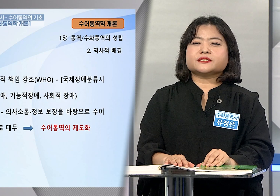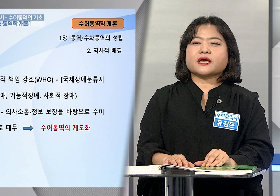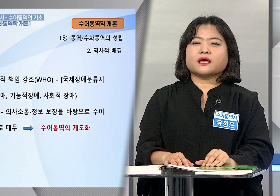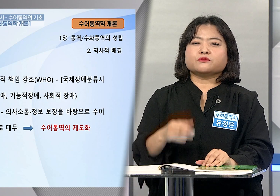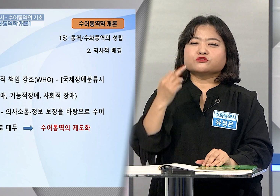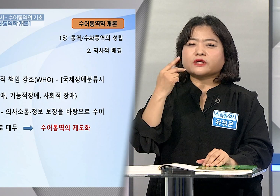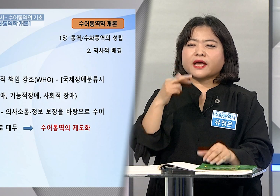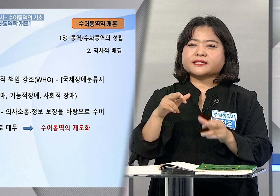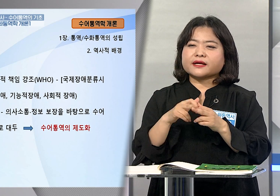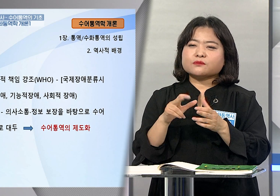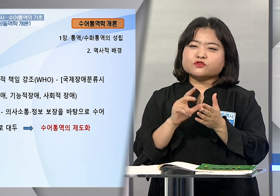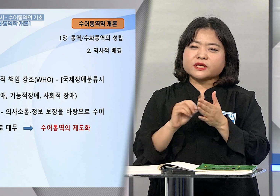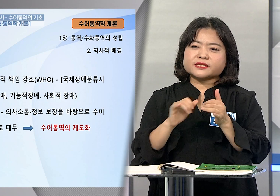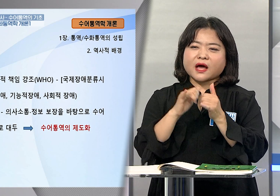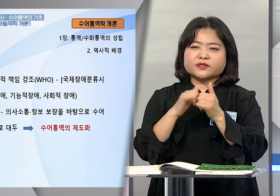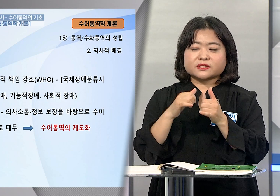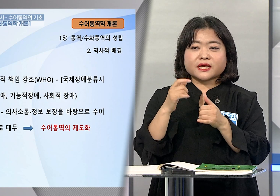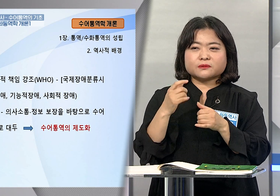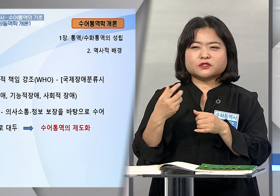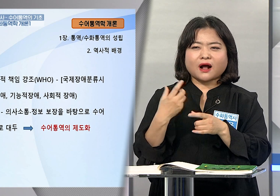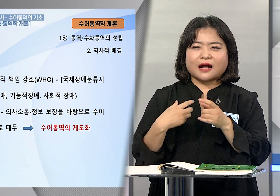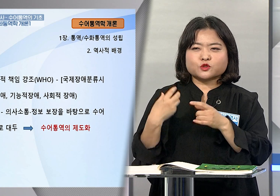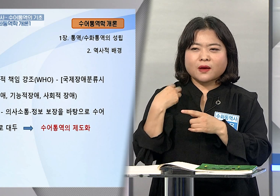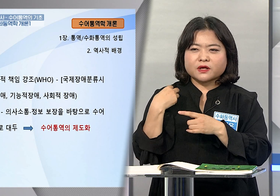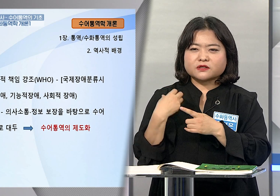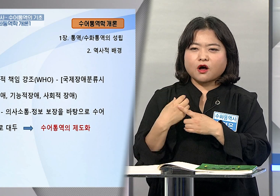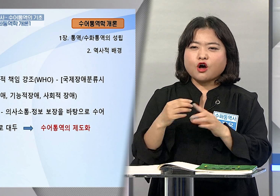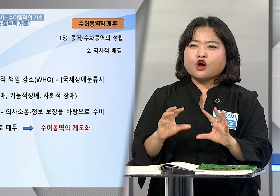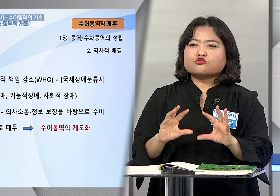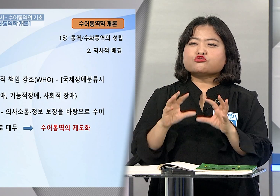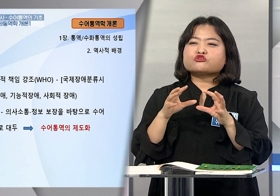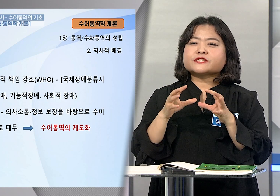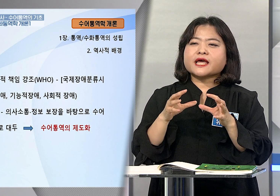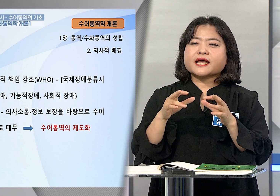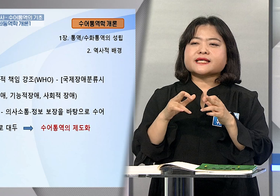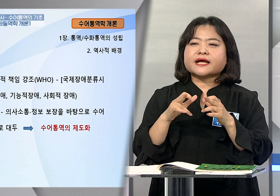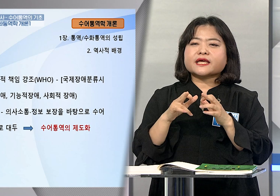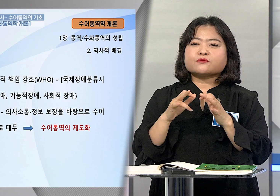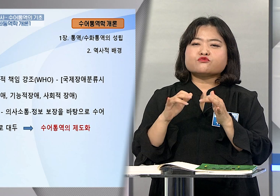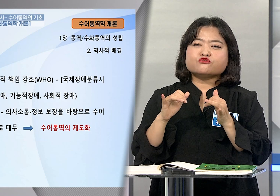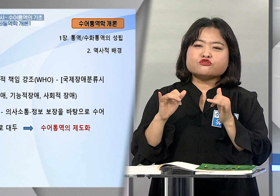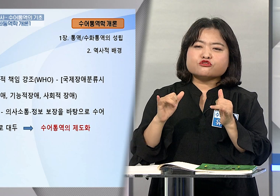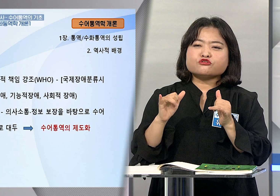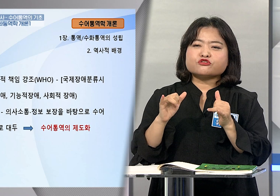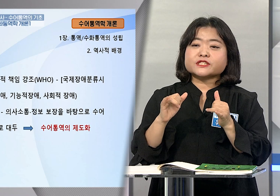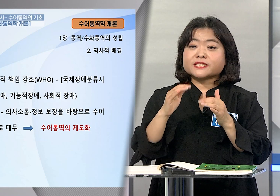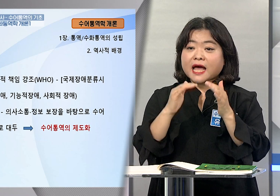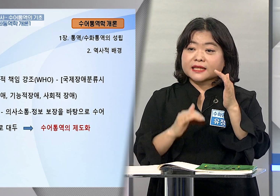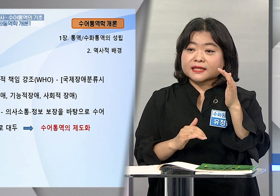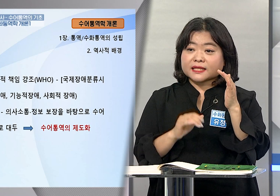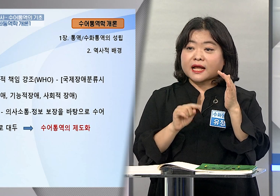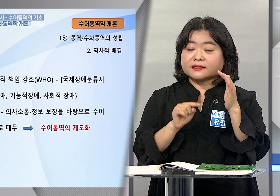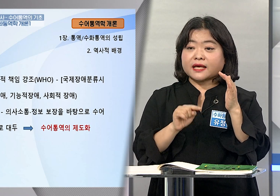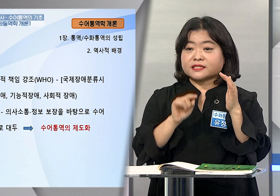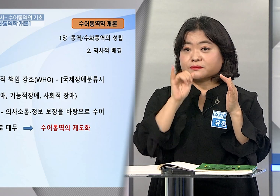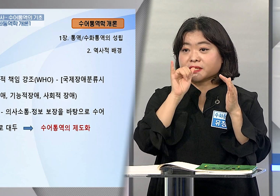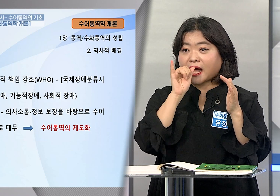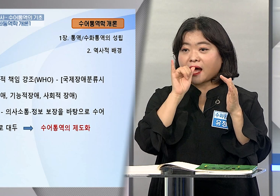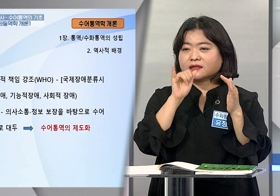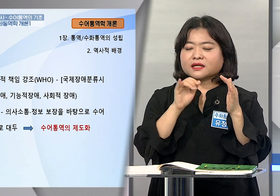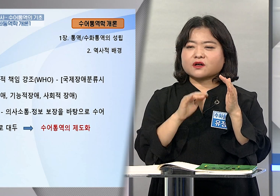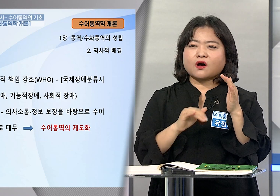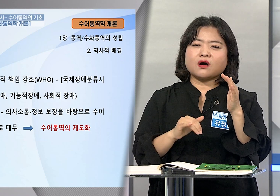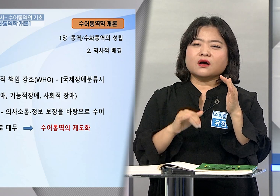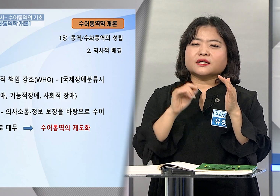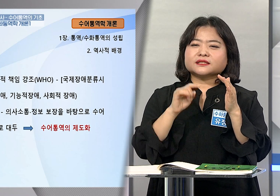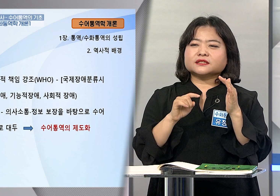그리고 이제 미국의 장애인 문제의 사회적 책임을 더 강조하면서 국제장애인 분류 시안이라는 게